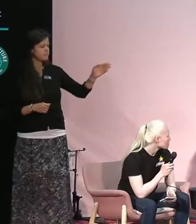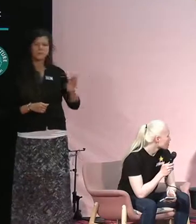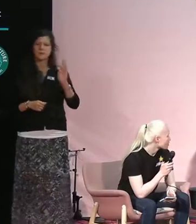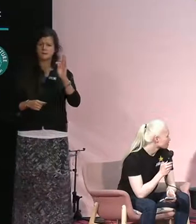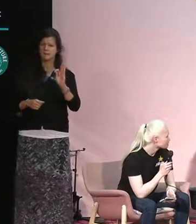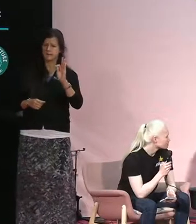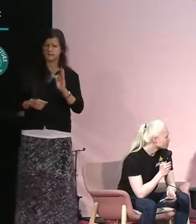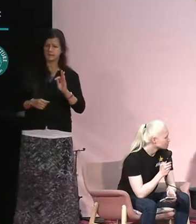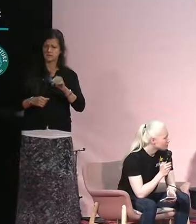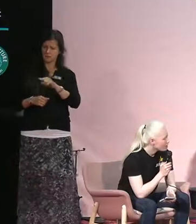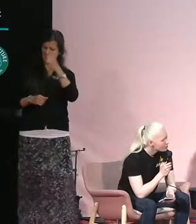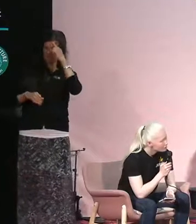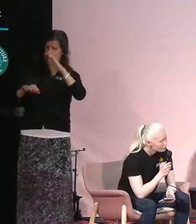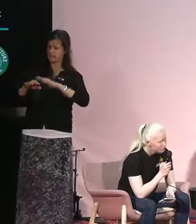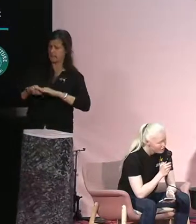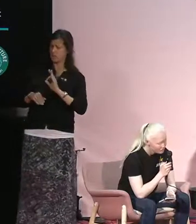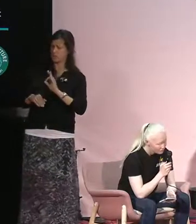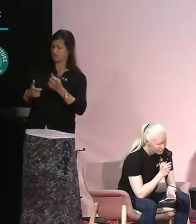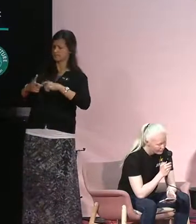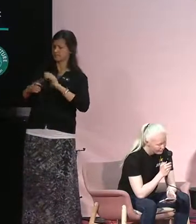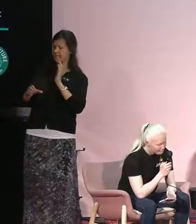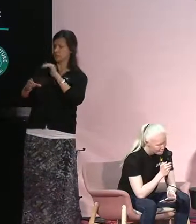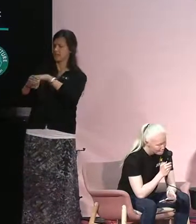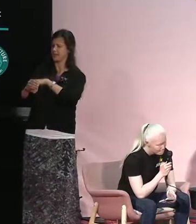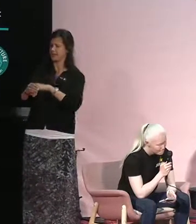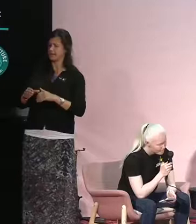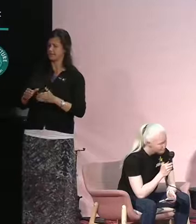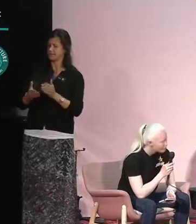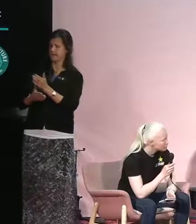Hur ser du på när det gäller liksom den här inkluderingen mellan